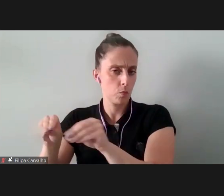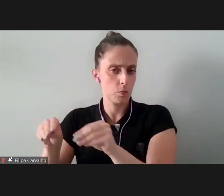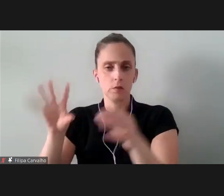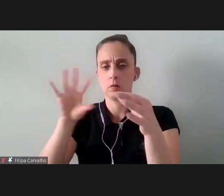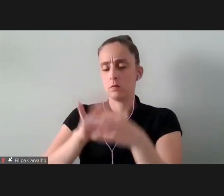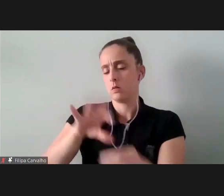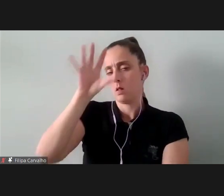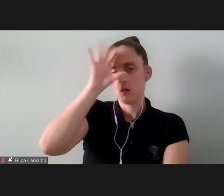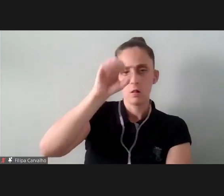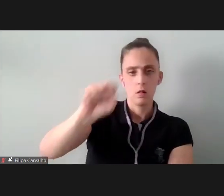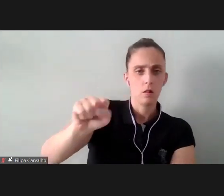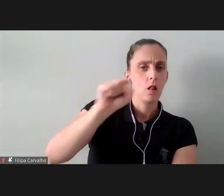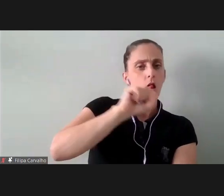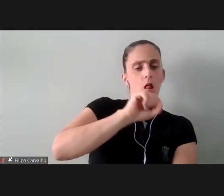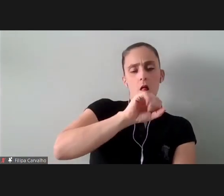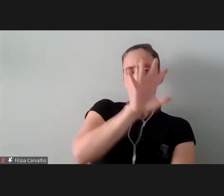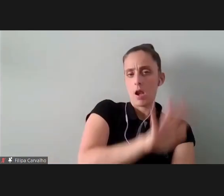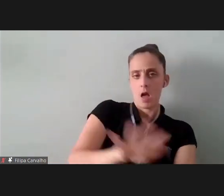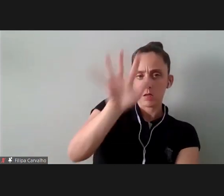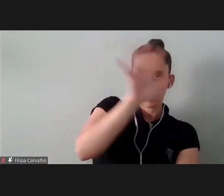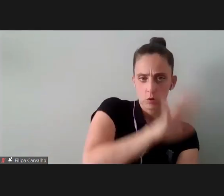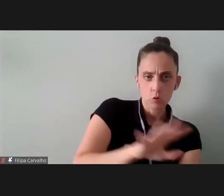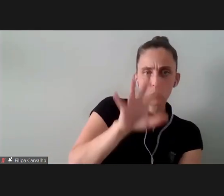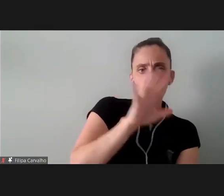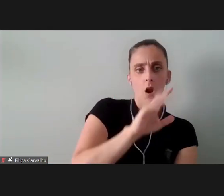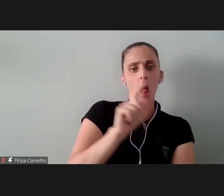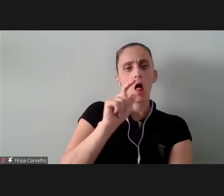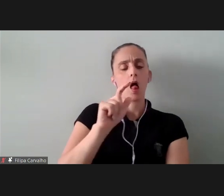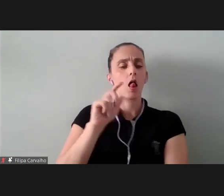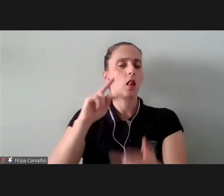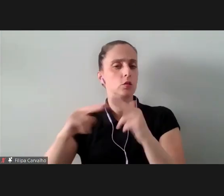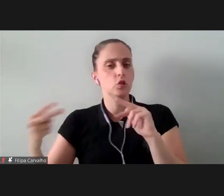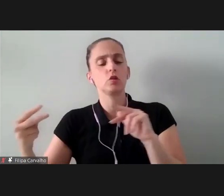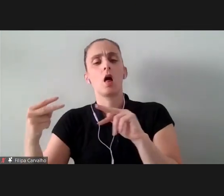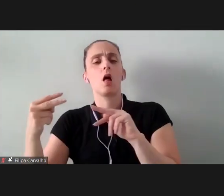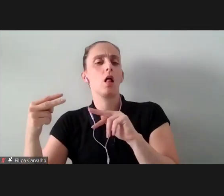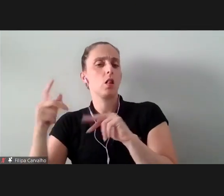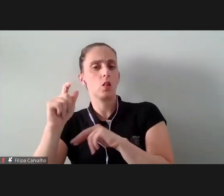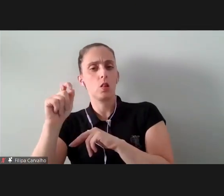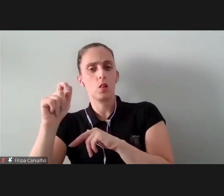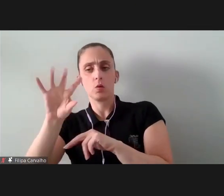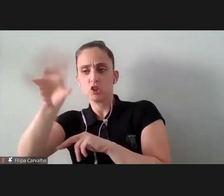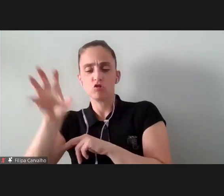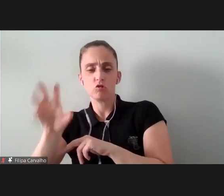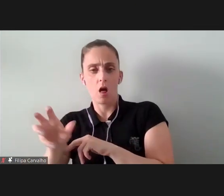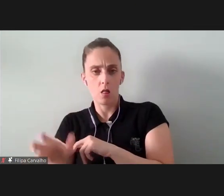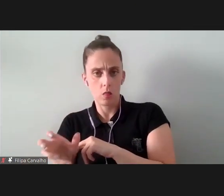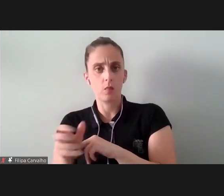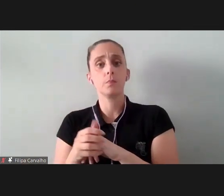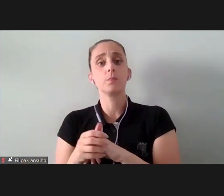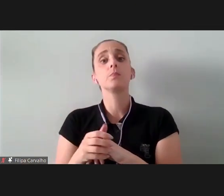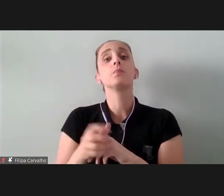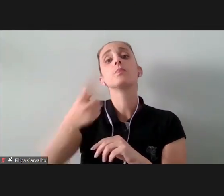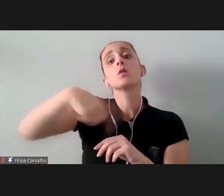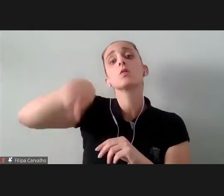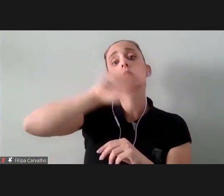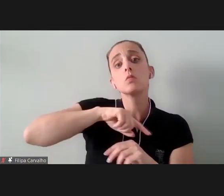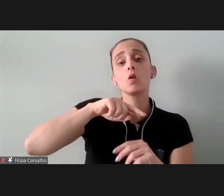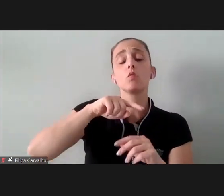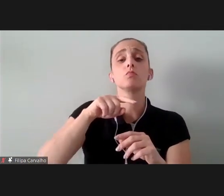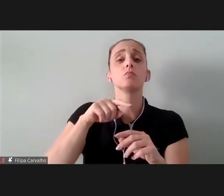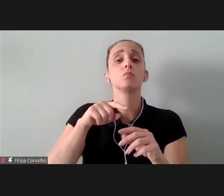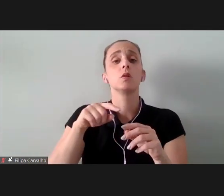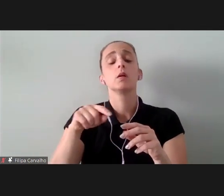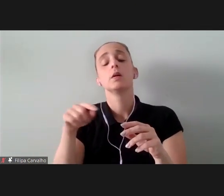federativos, nacional, estadual e municipal. A gente tem como um desdobramento, o primeiro desdobramento